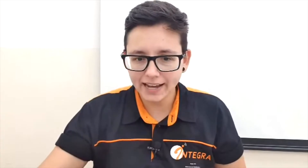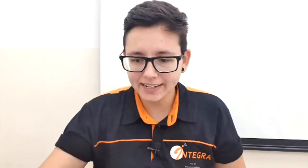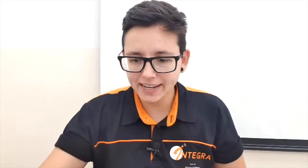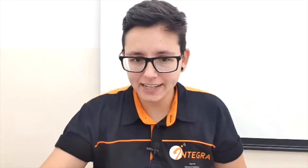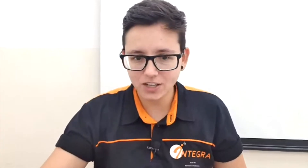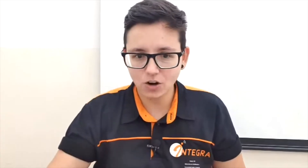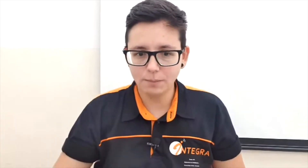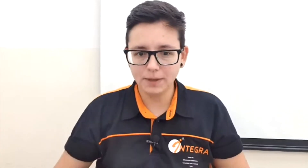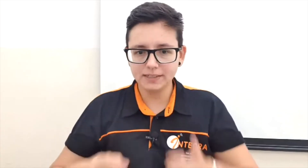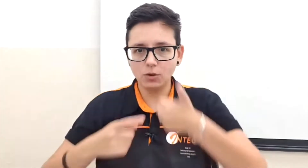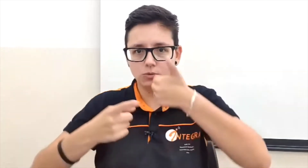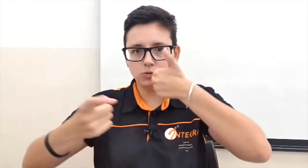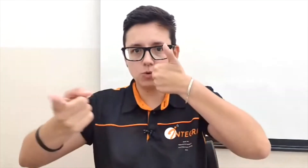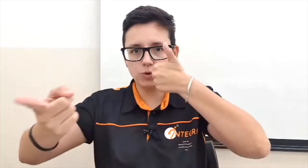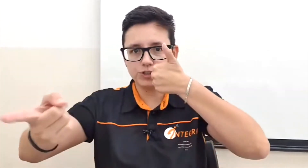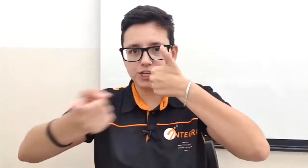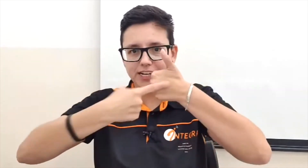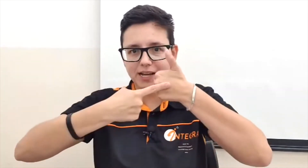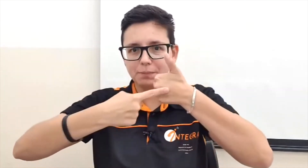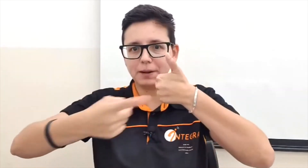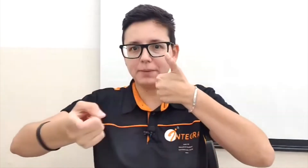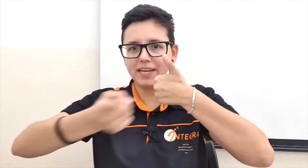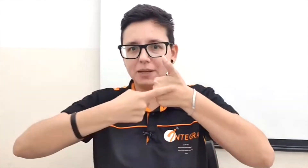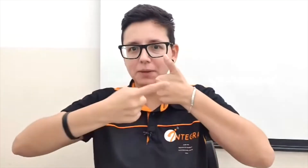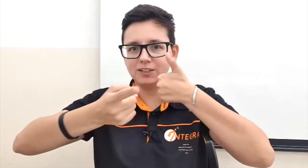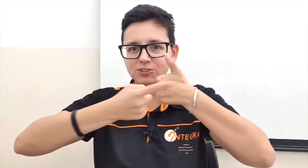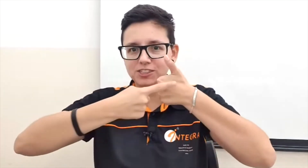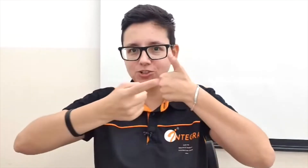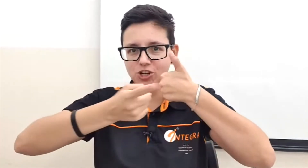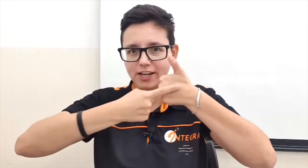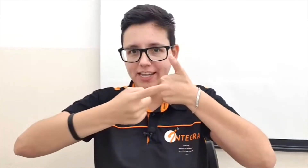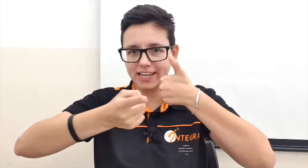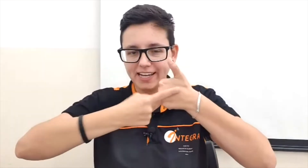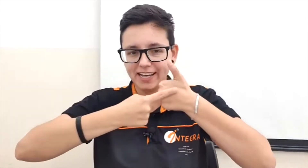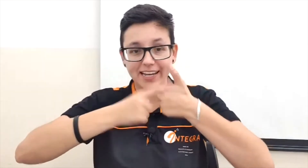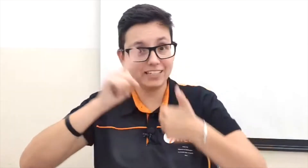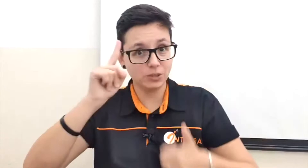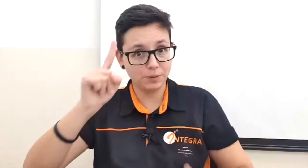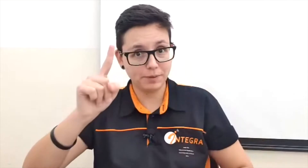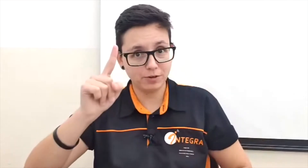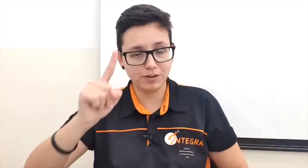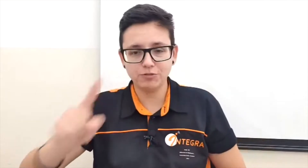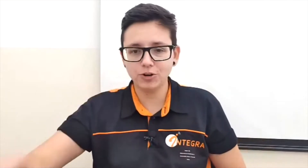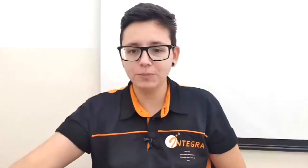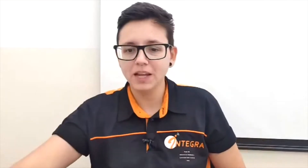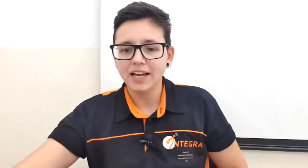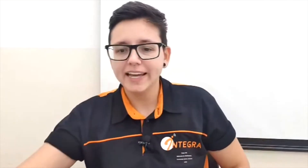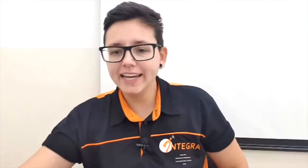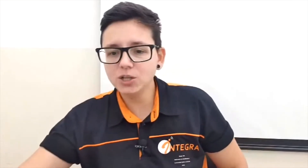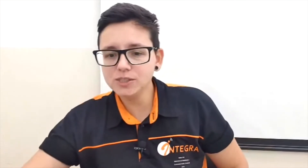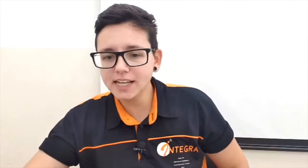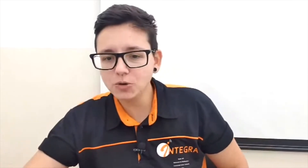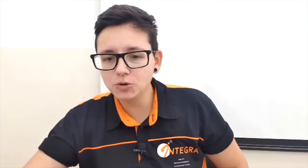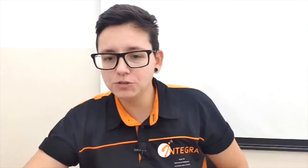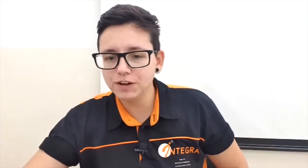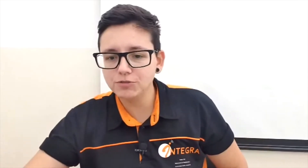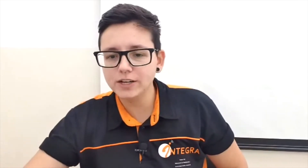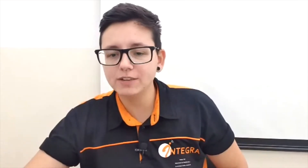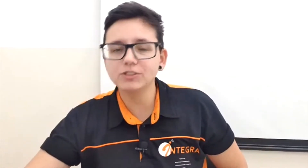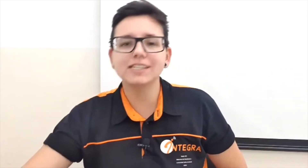like aí, ó, manda um curtir aí para mim, manda o seu joinha, esse é o primeiro favor. E o segundo favor é você